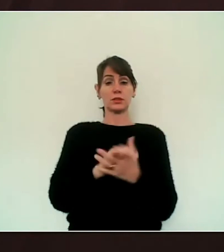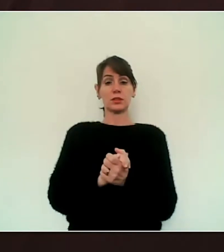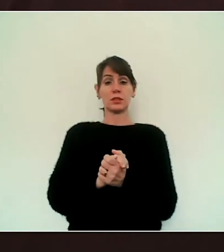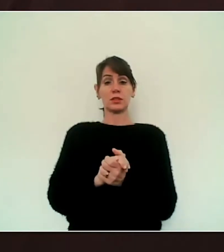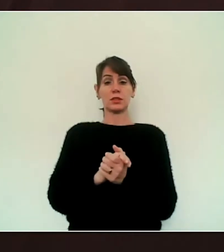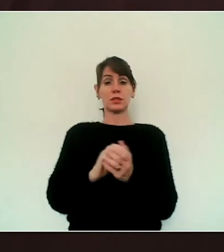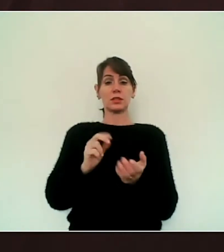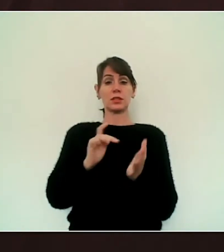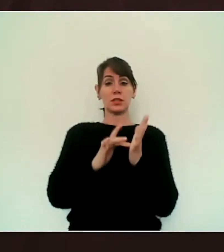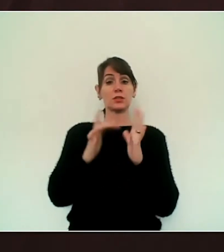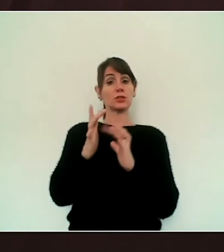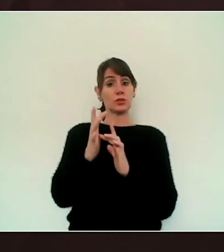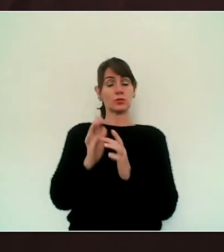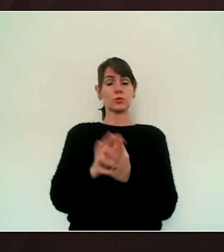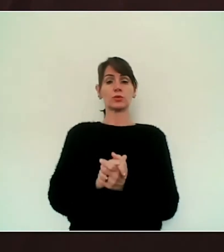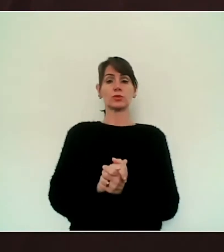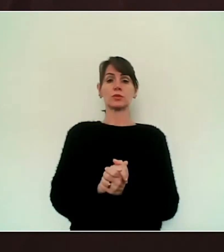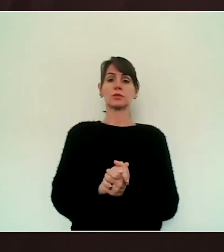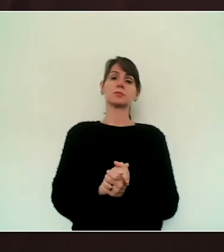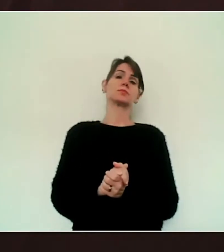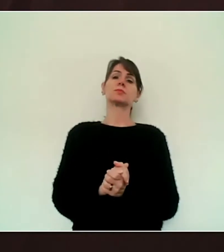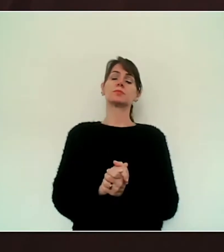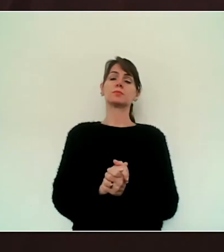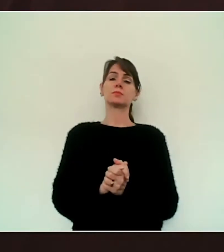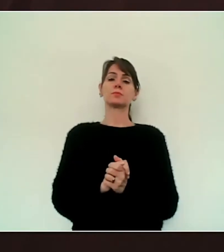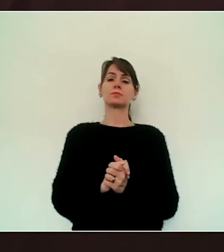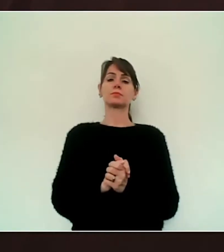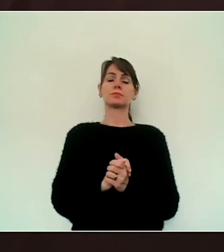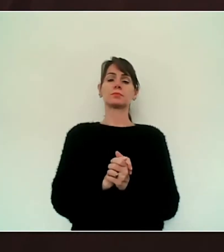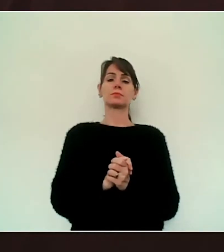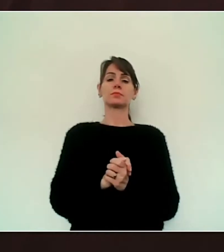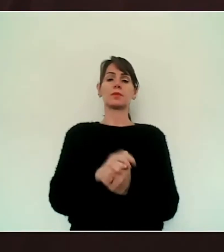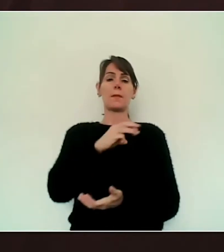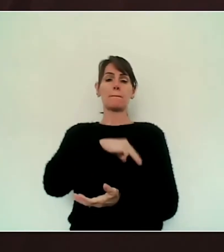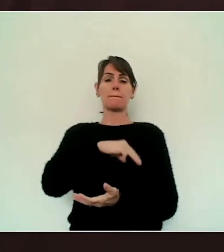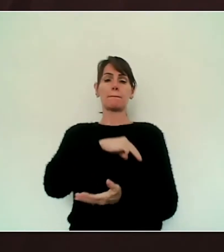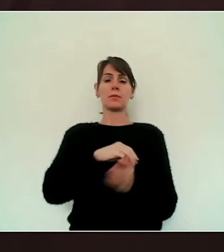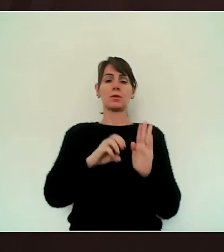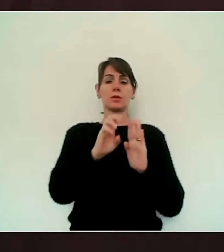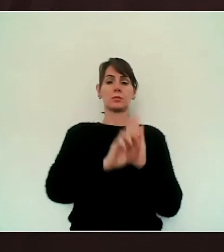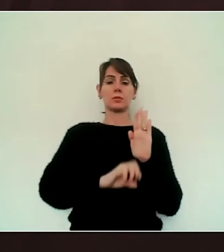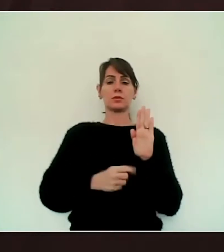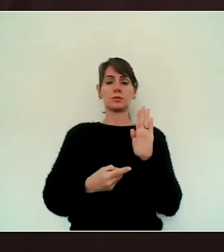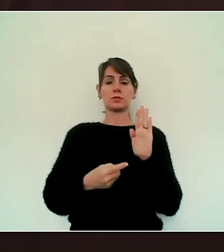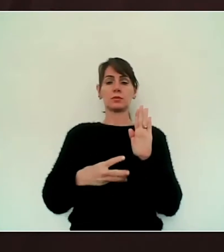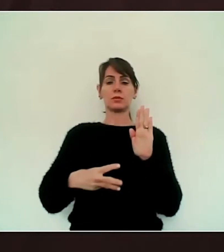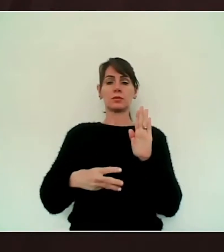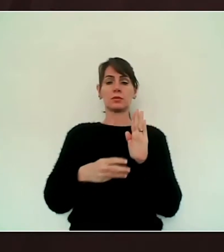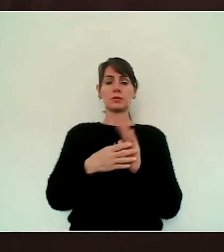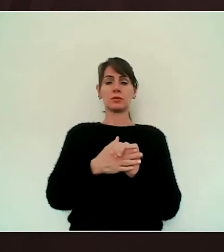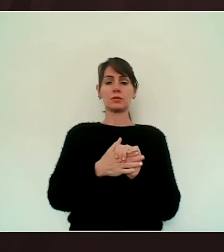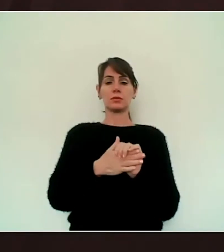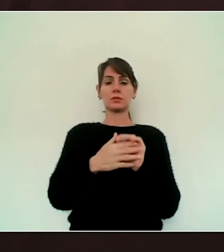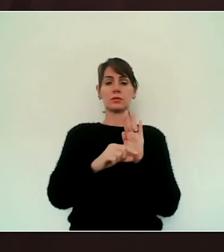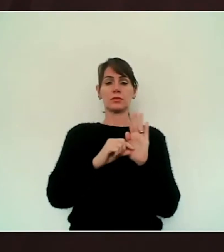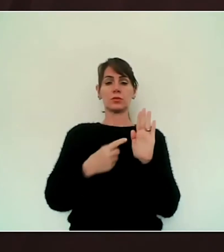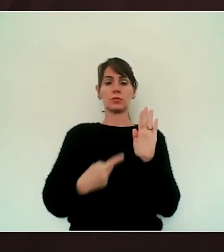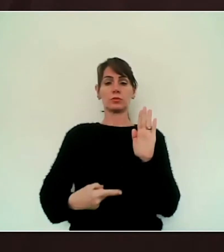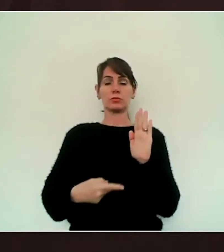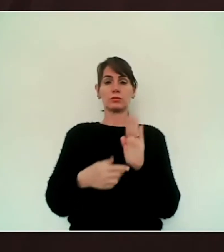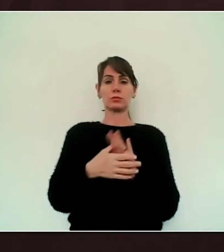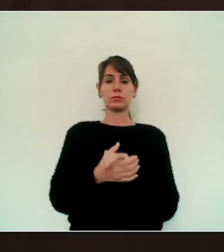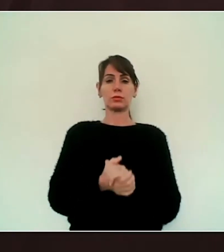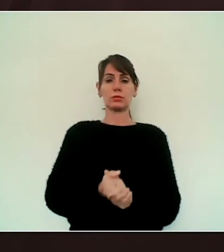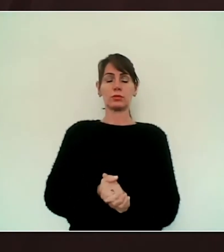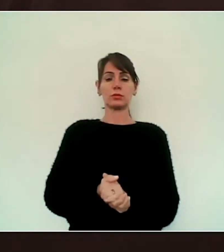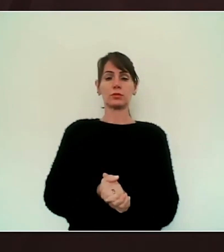Naquele mesmo dia, versículo 1, saindo Jesus de casa, assentou-se à beira-mar, e esse